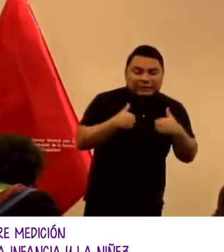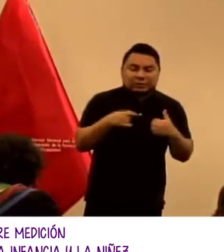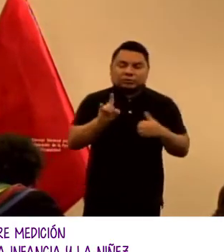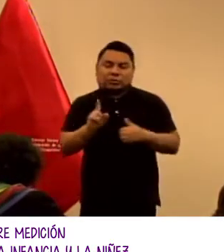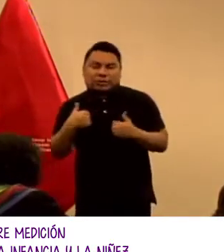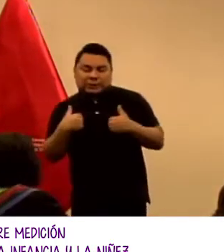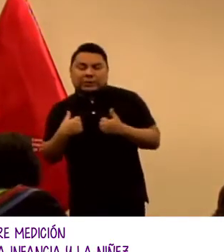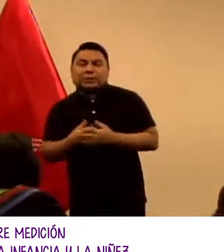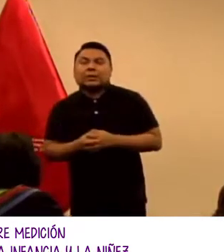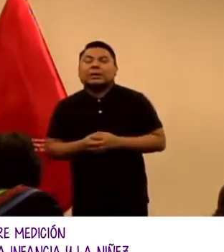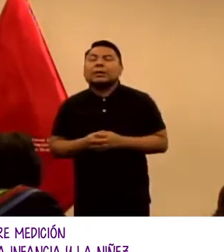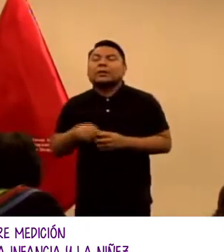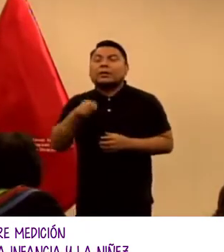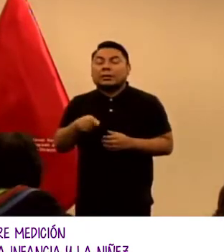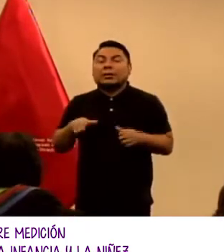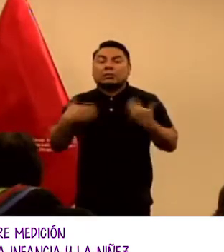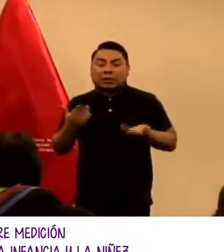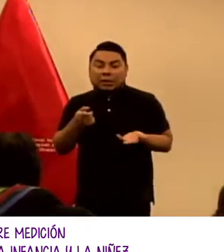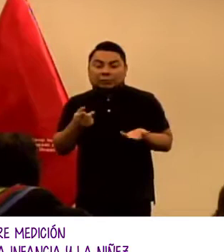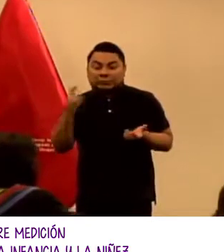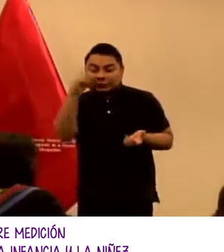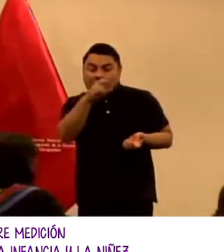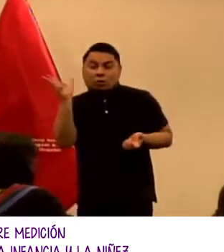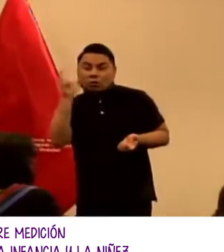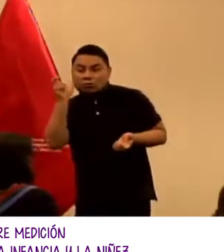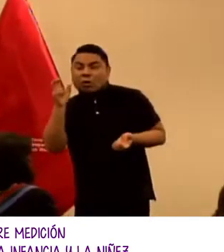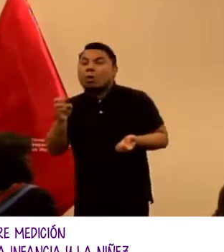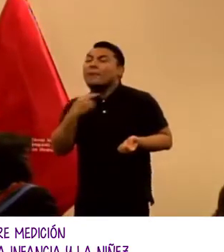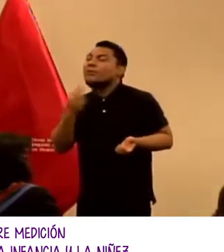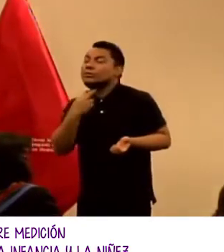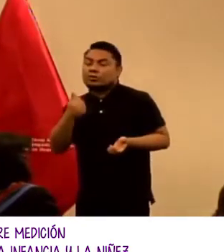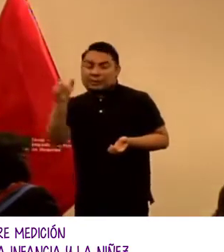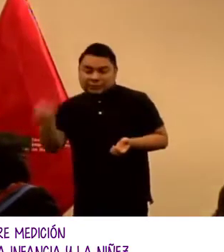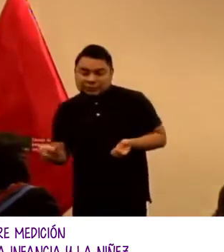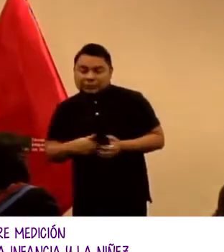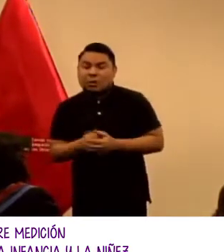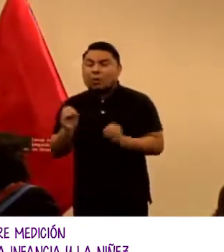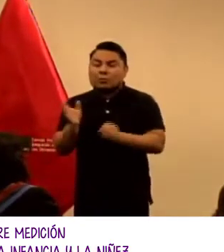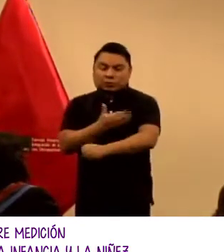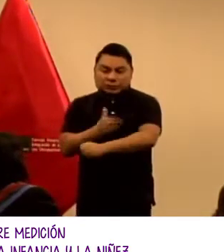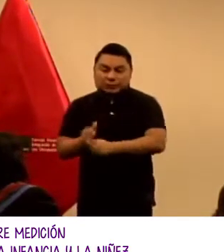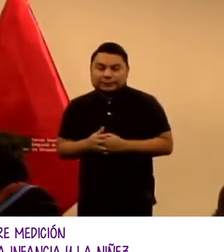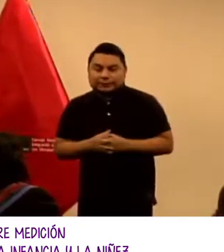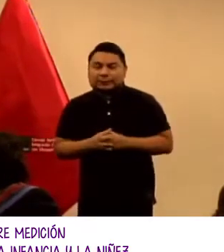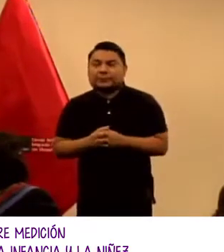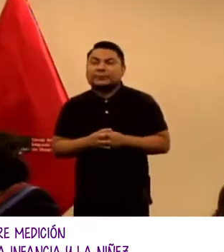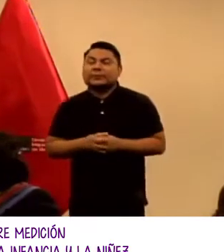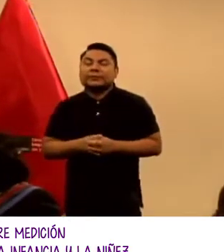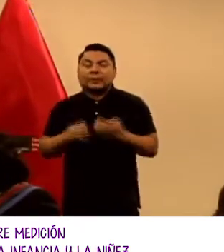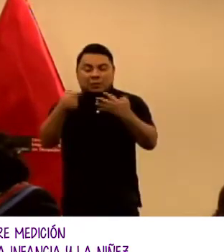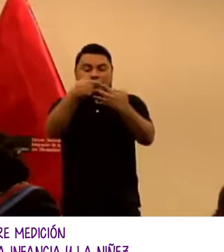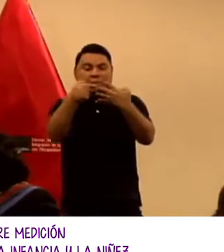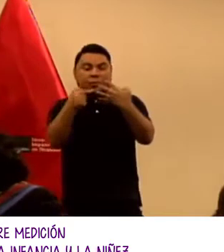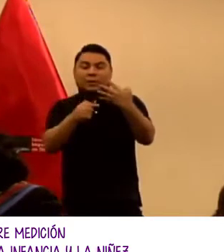pregunta adicional, si tiene dificultades para oír sonidos como voces de otras personas o música, con las mismas 4